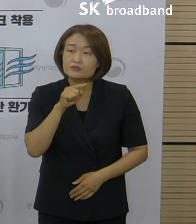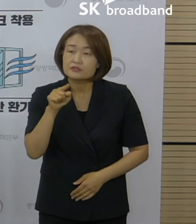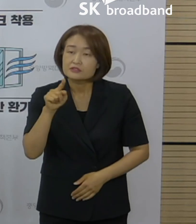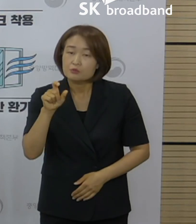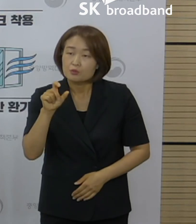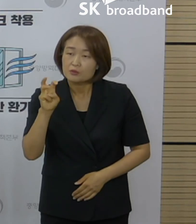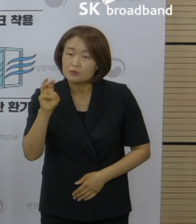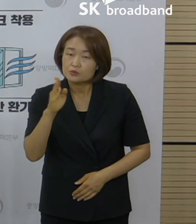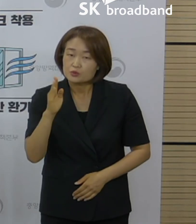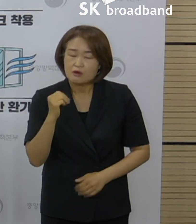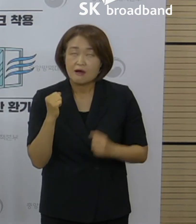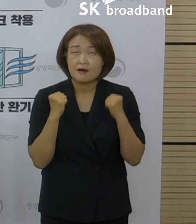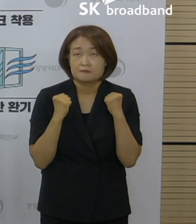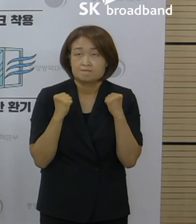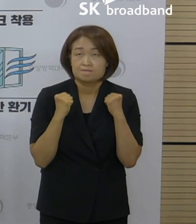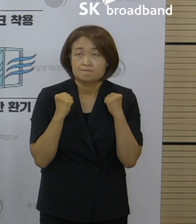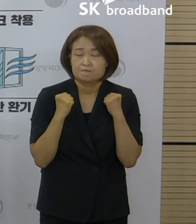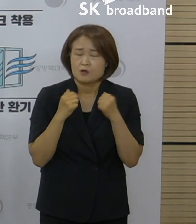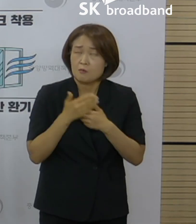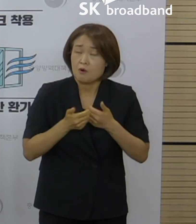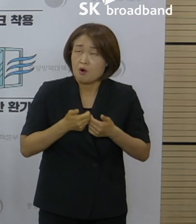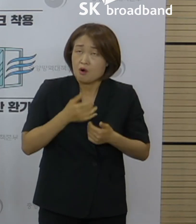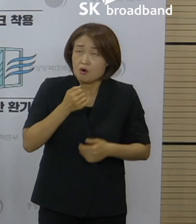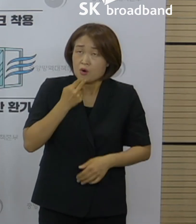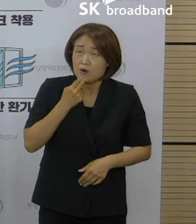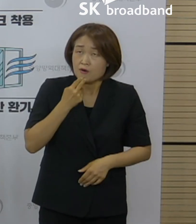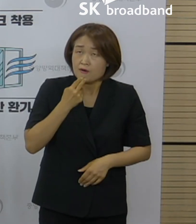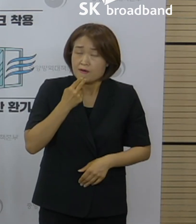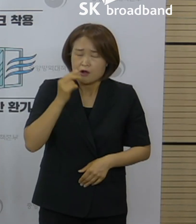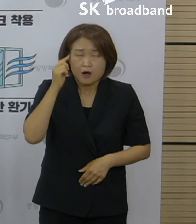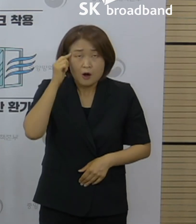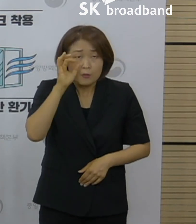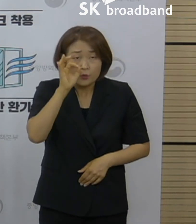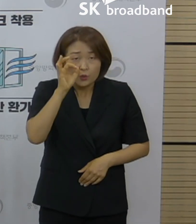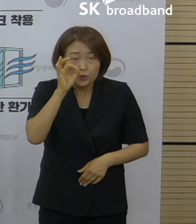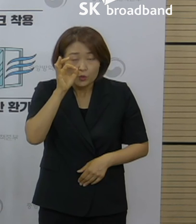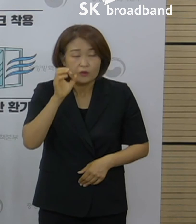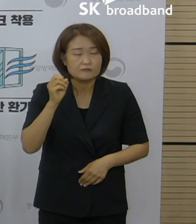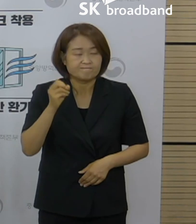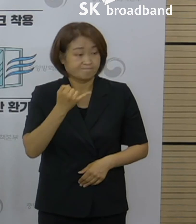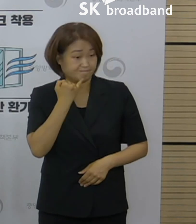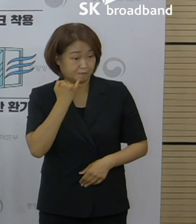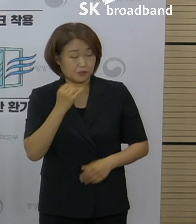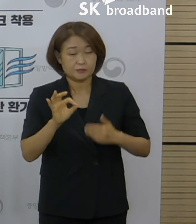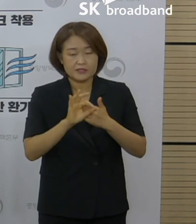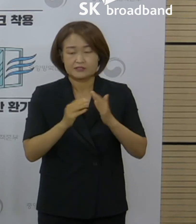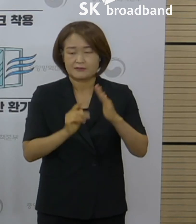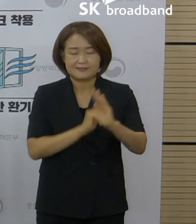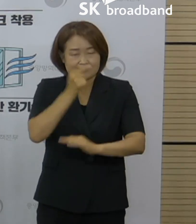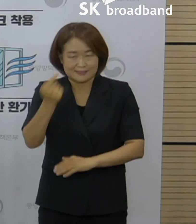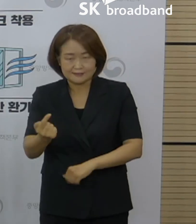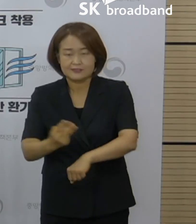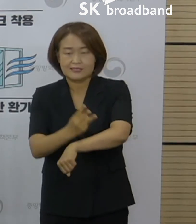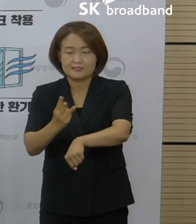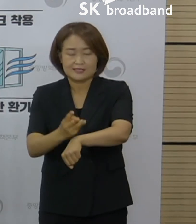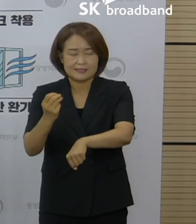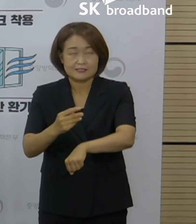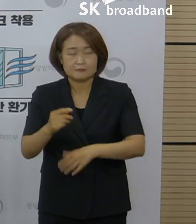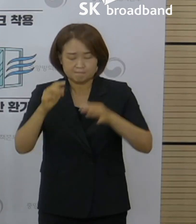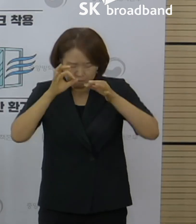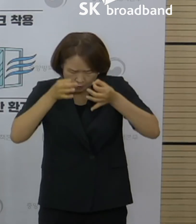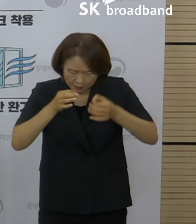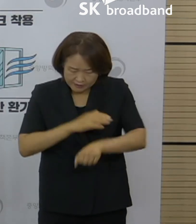이상 발생 여부를 관찰하고 귀가 후에도 3시간 이상의 주의 깊은 관찰을 해주실 것을 또